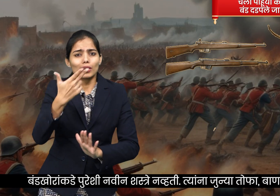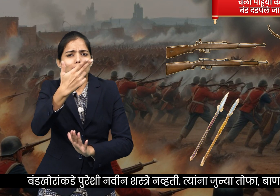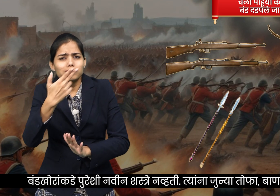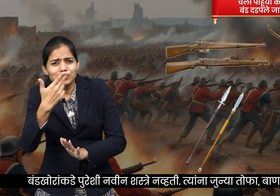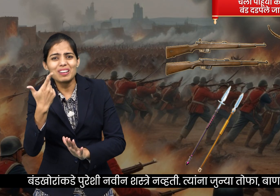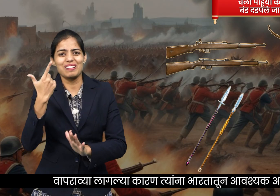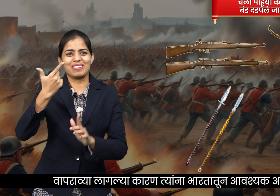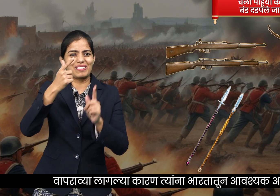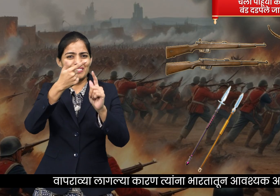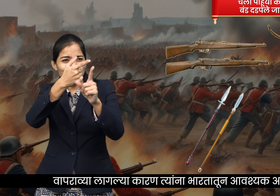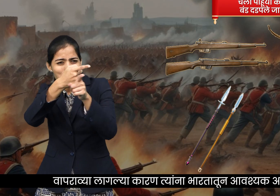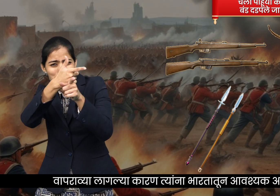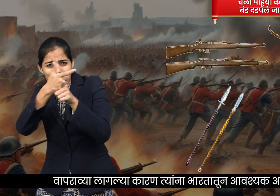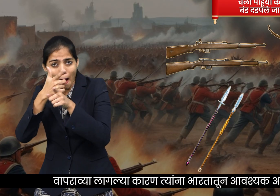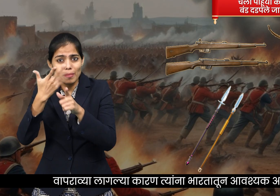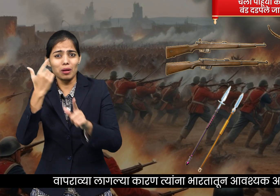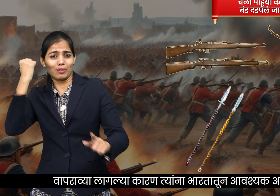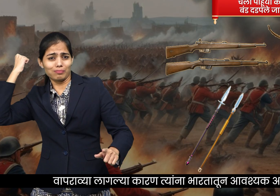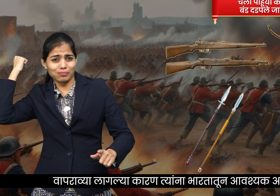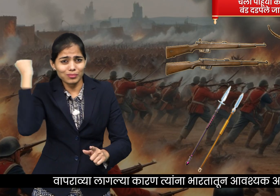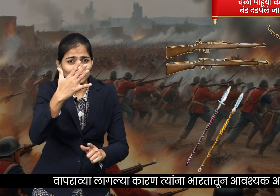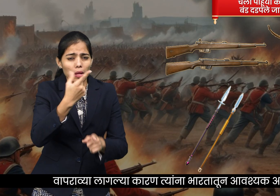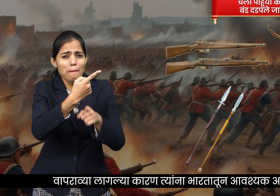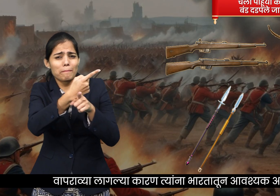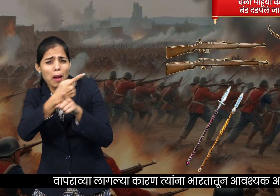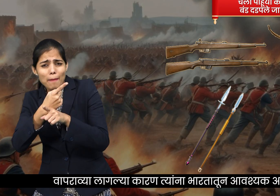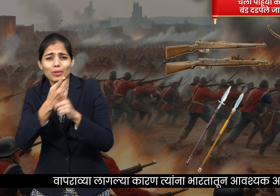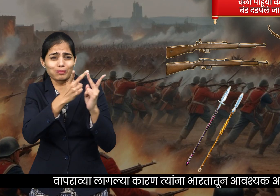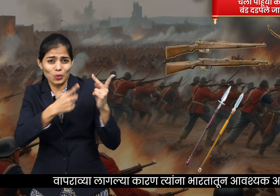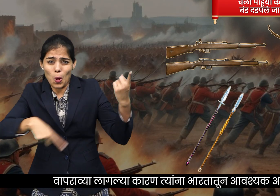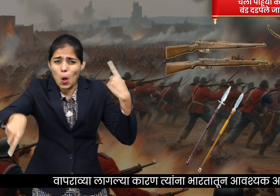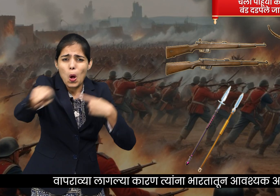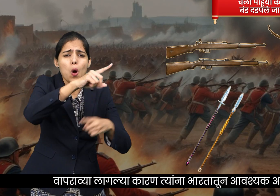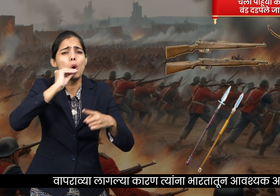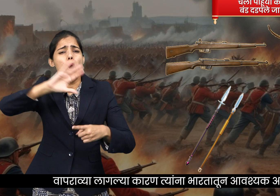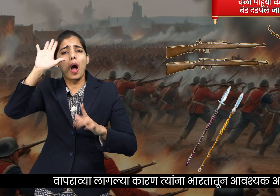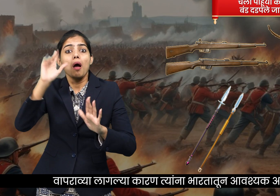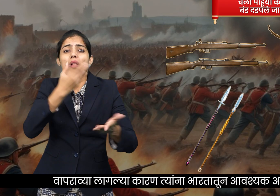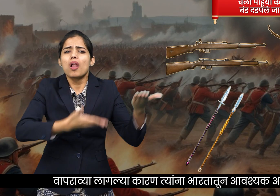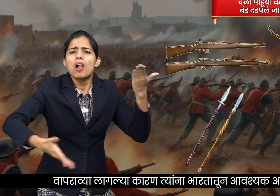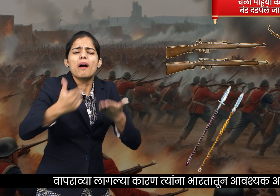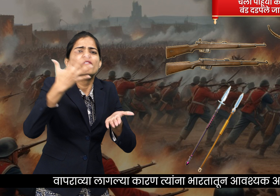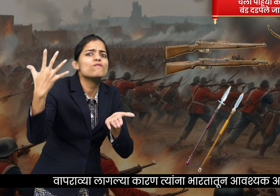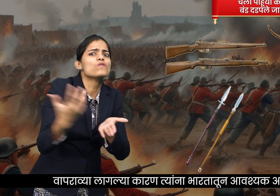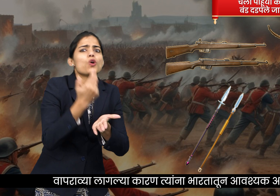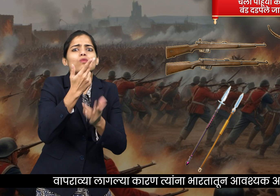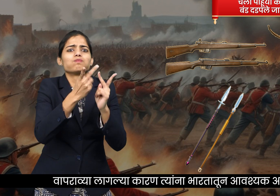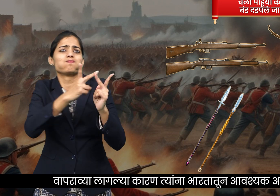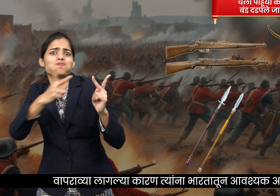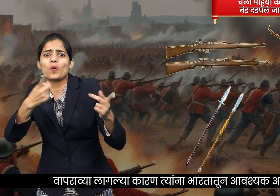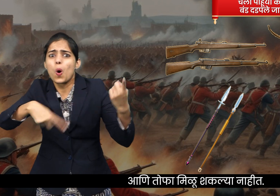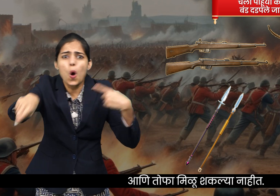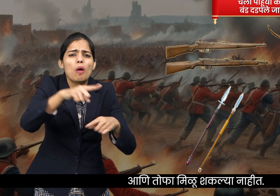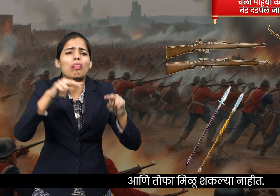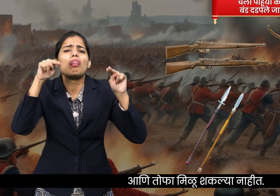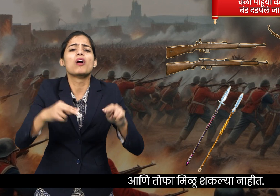आणि तलवारी पर्याय लागल्या, कारण त्यांना भारतातून आवश्यक असलेल्या